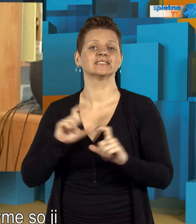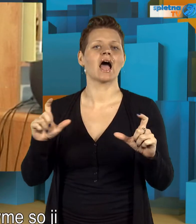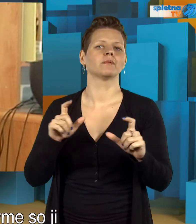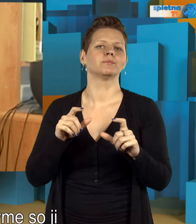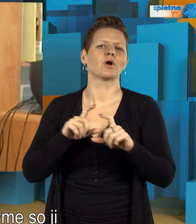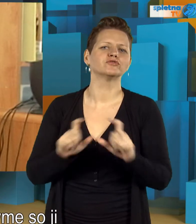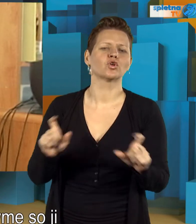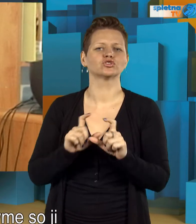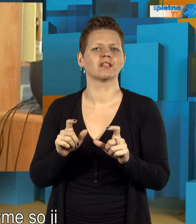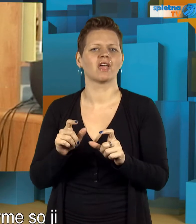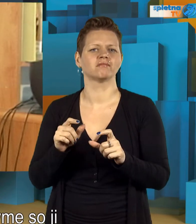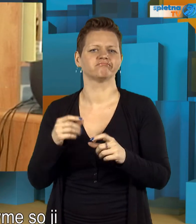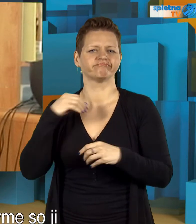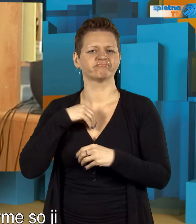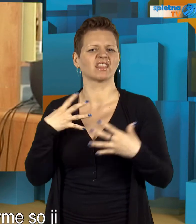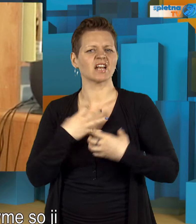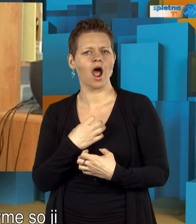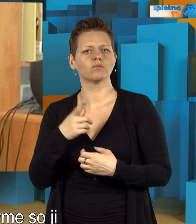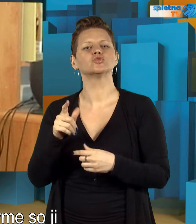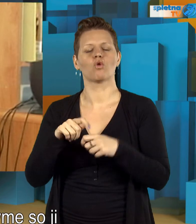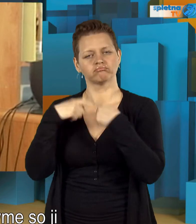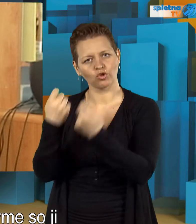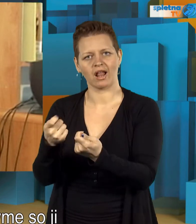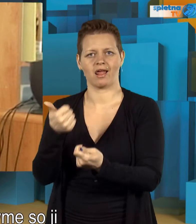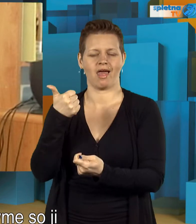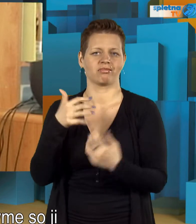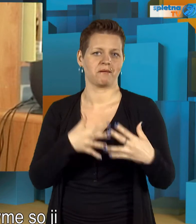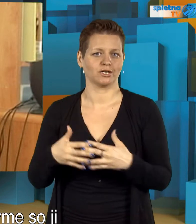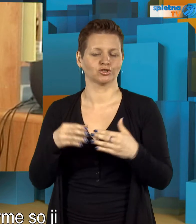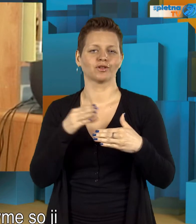Za povzročene travme so ji dodelili $1.